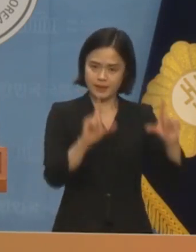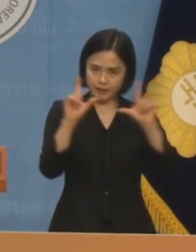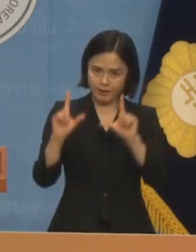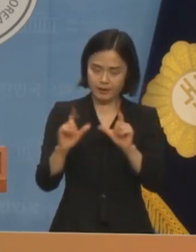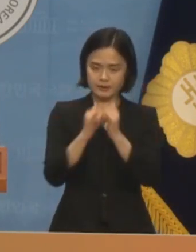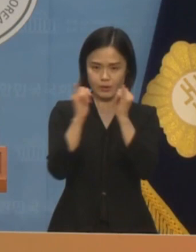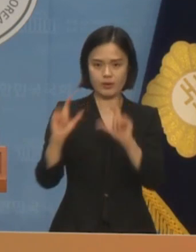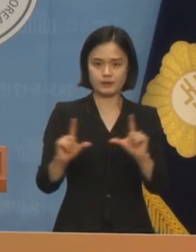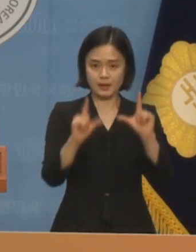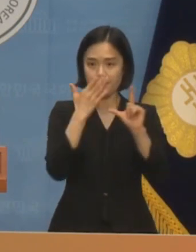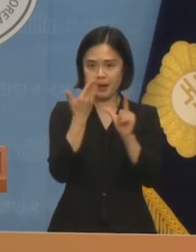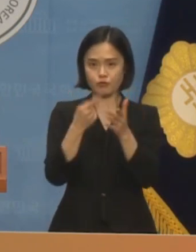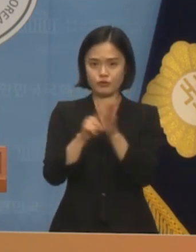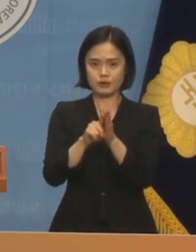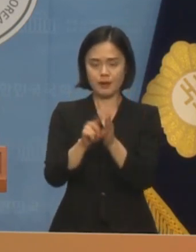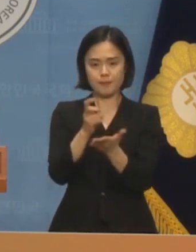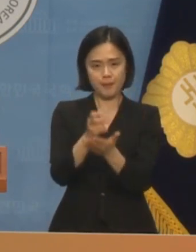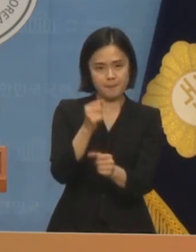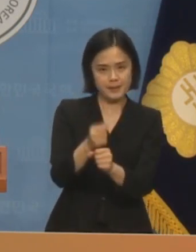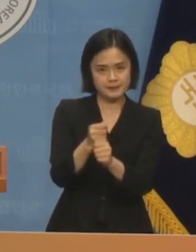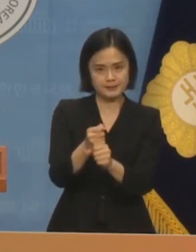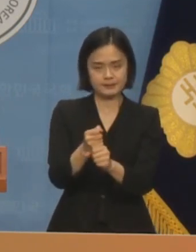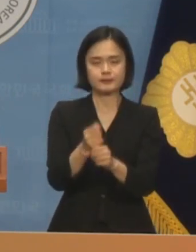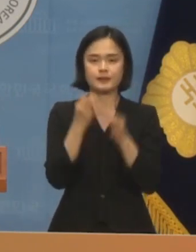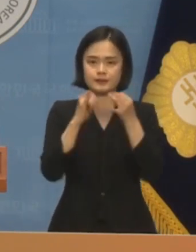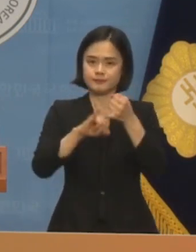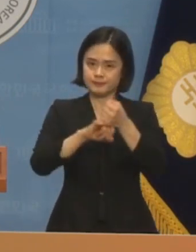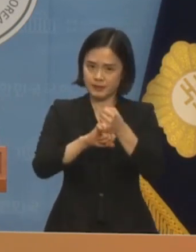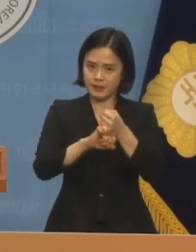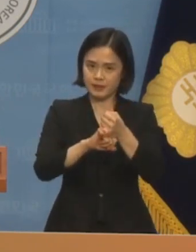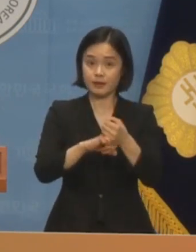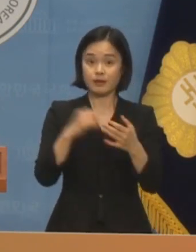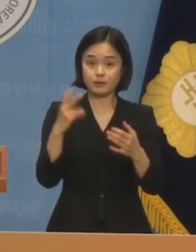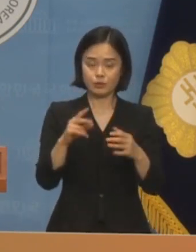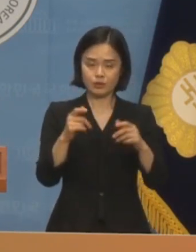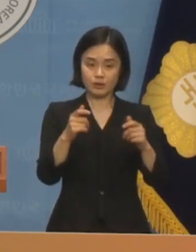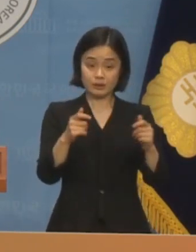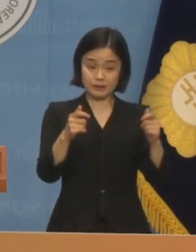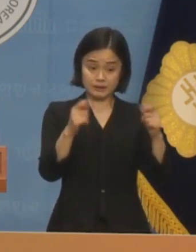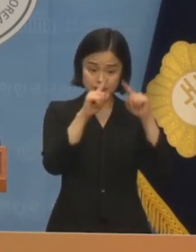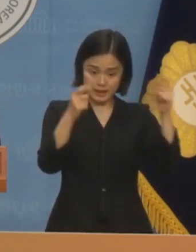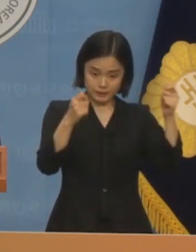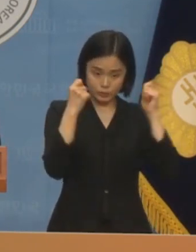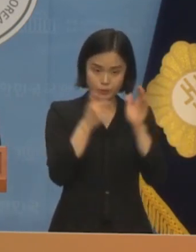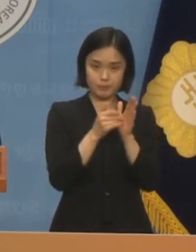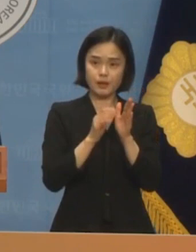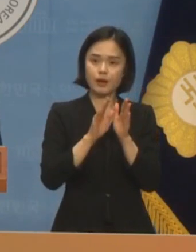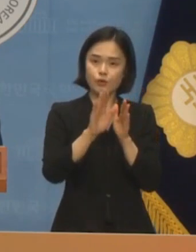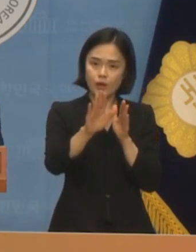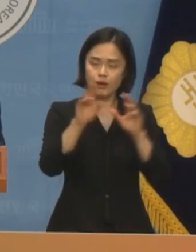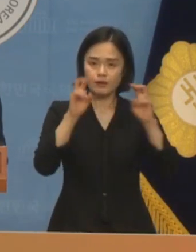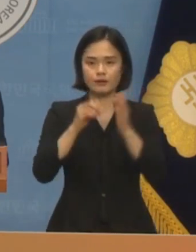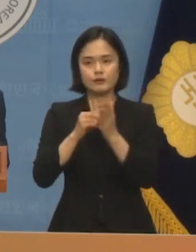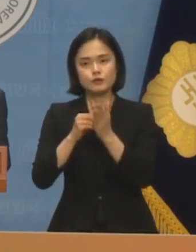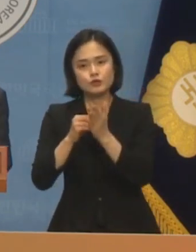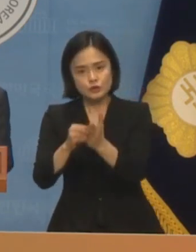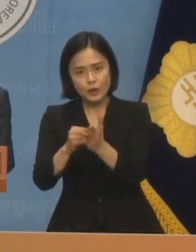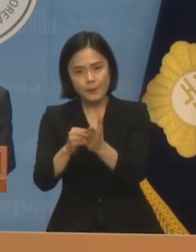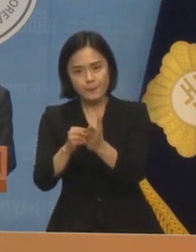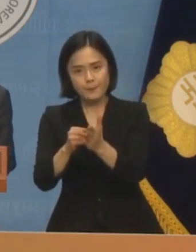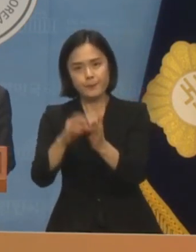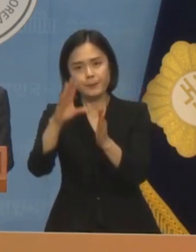그리고 대학 진학을 하지 않고 취업을 하거나 새로운 꿈을 찾아가는 청년들에게도 대학 등록금만큼의 바우처를